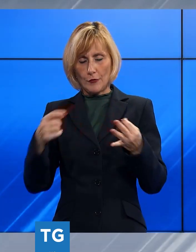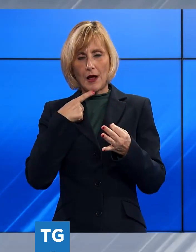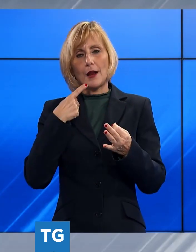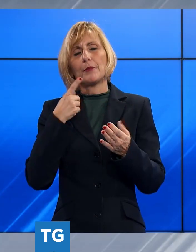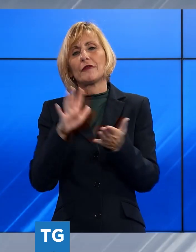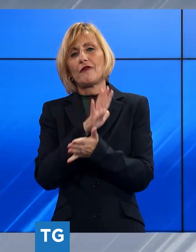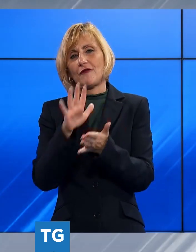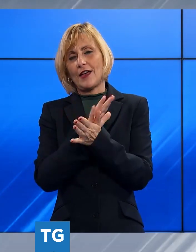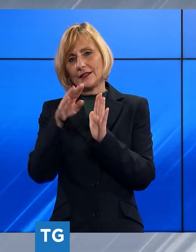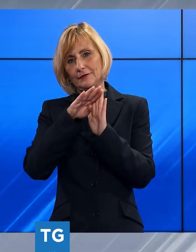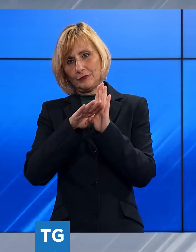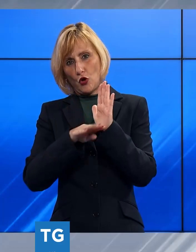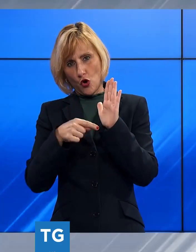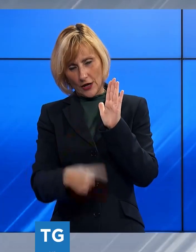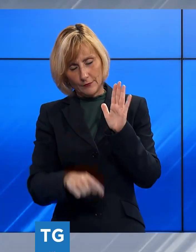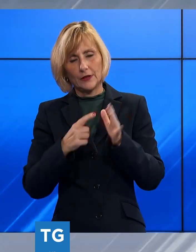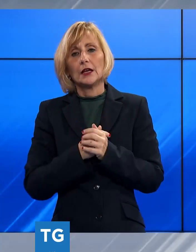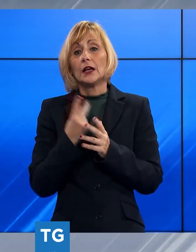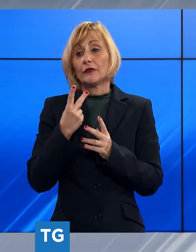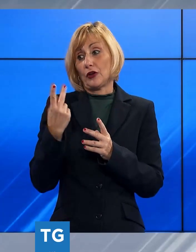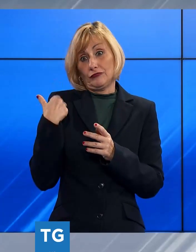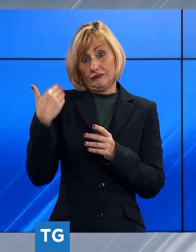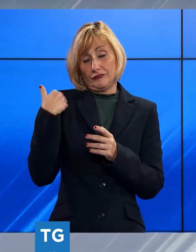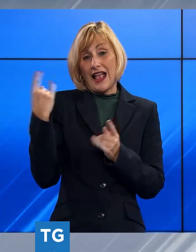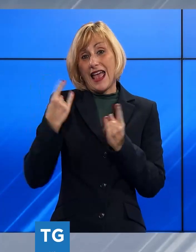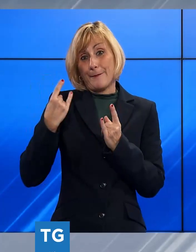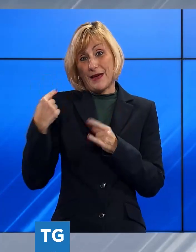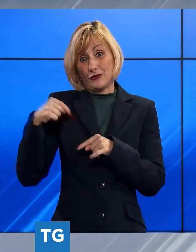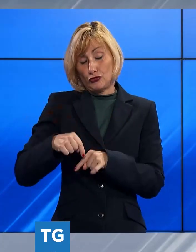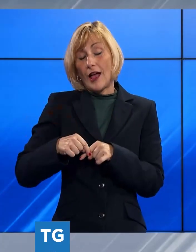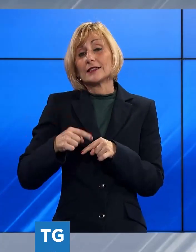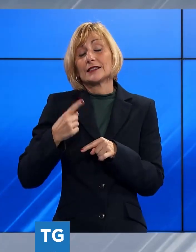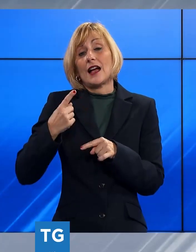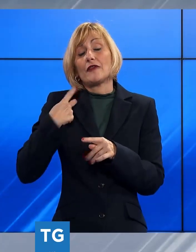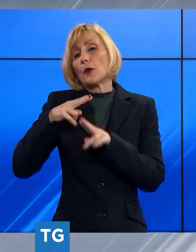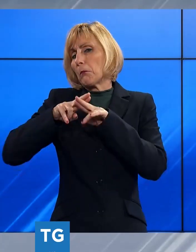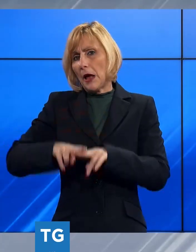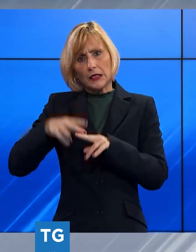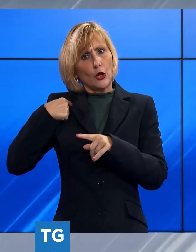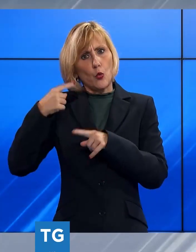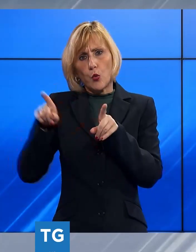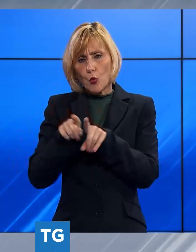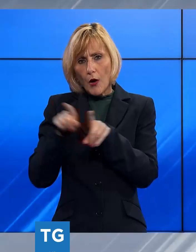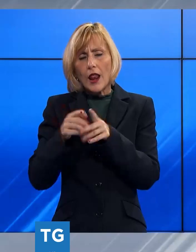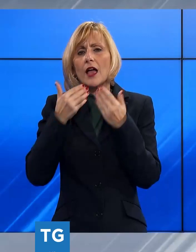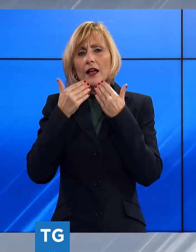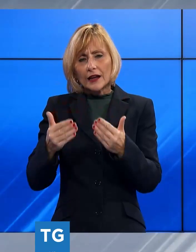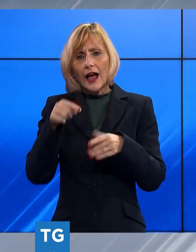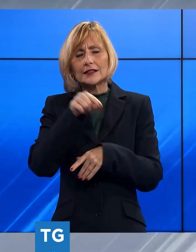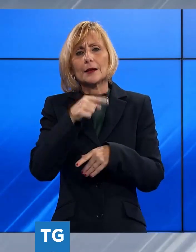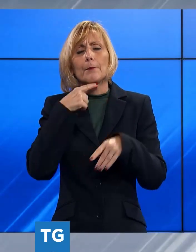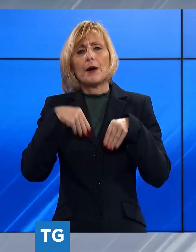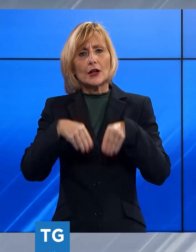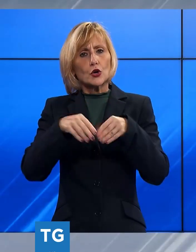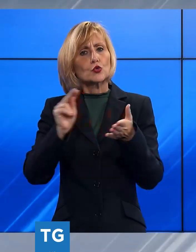della manifestazione anche se in questi anni legati all'emergenza l'evento si è mantenuto vivo Grazie soprattutto alla partecipazione